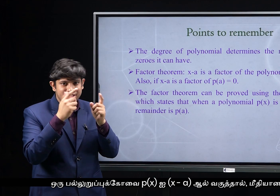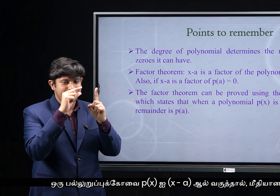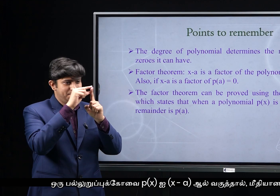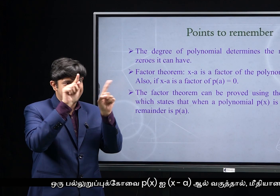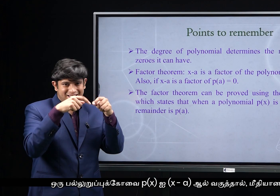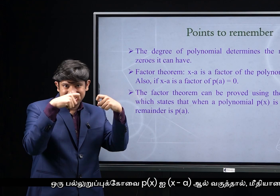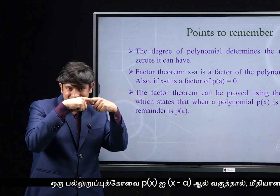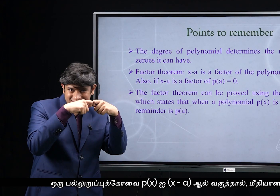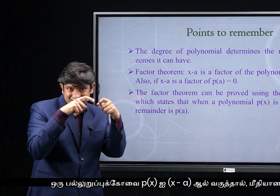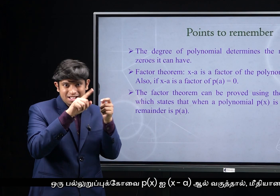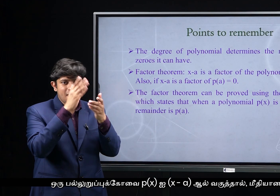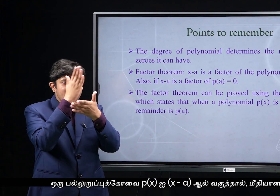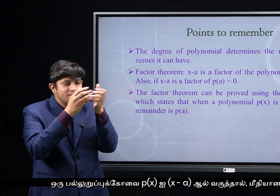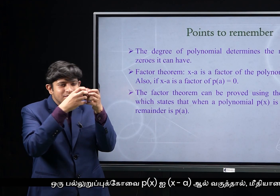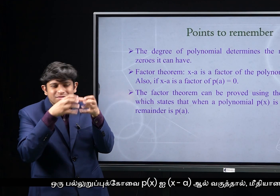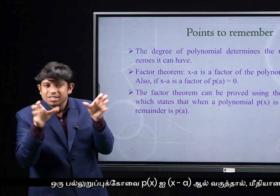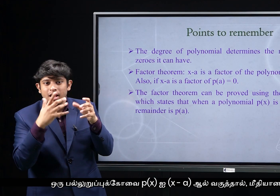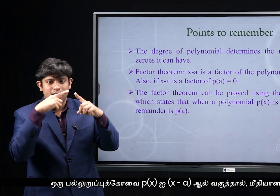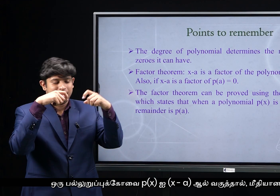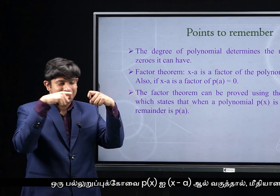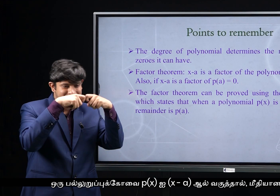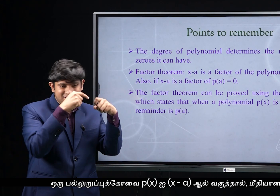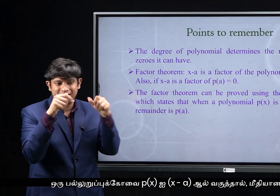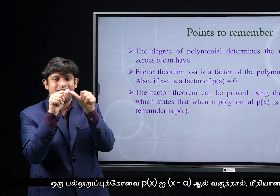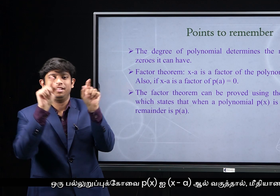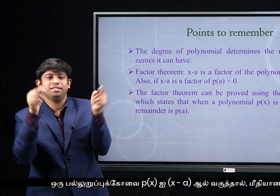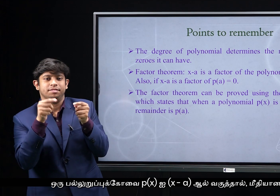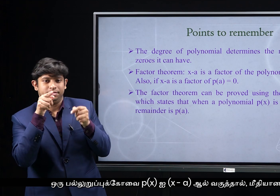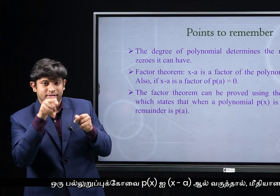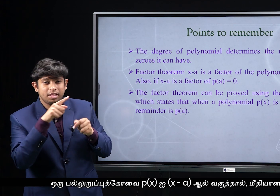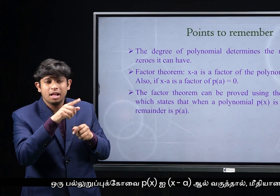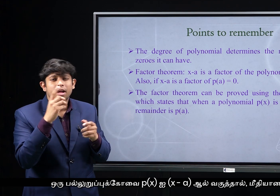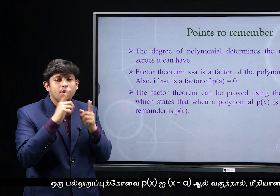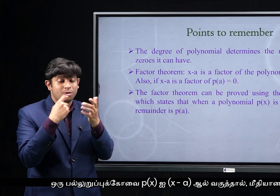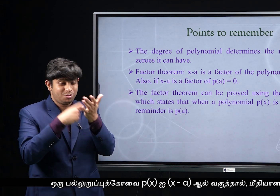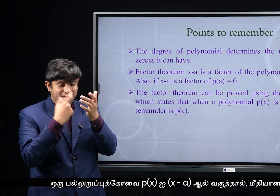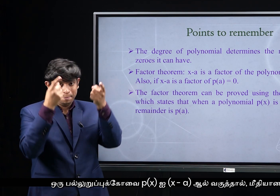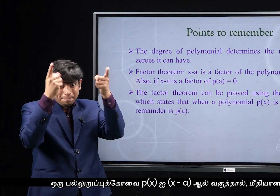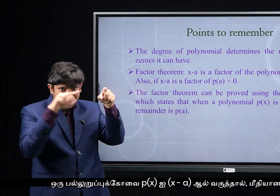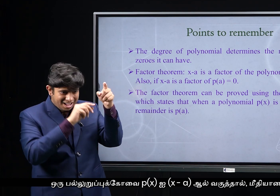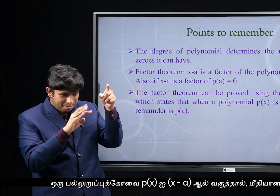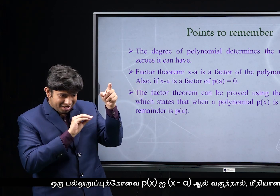வட்ட அடைப்புக்குறிக்குள் x கழித்தல் a ஆல் வகுத்தால் மீதியானது P வட்ட அடைப்புக்குறிக்குள் a ஆகும்.